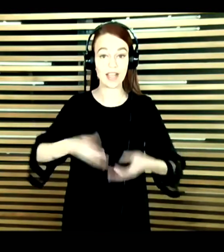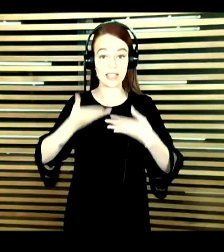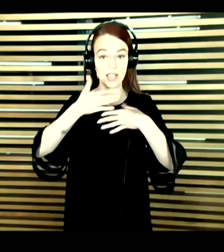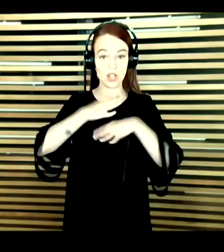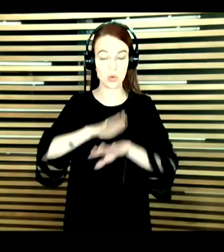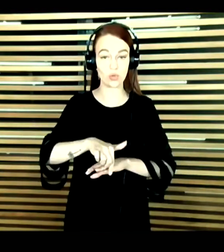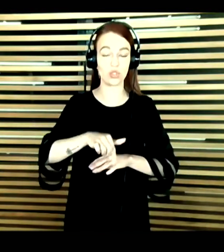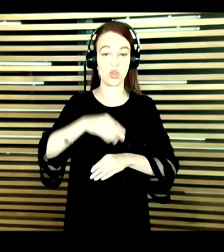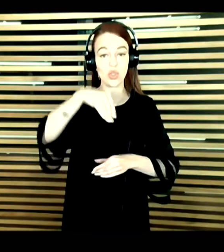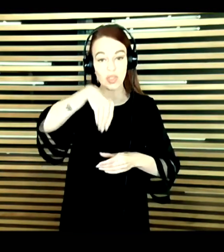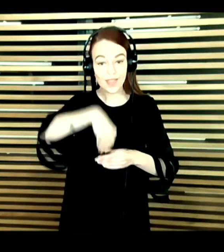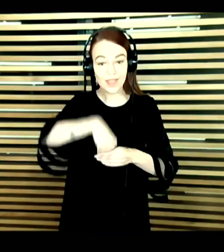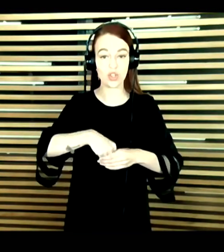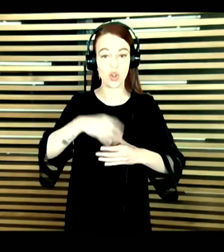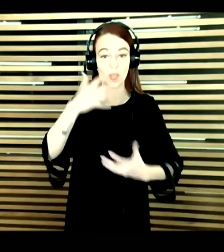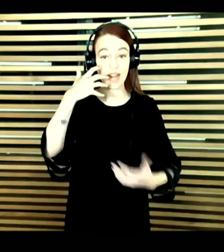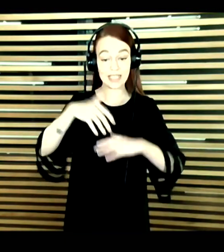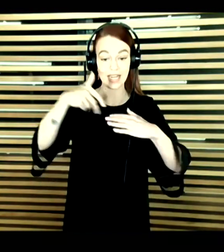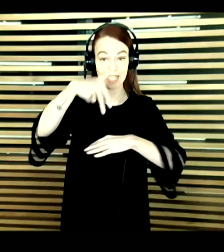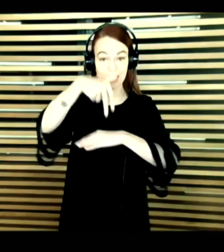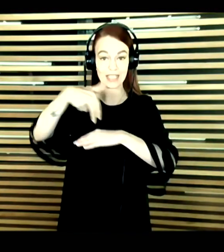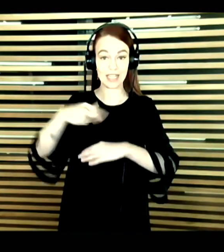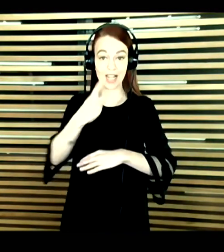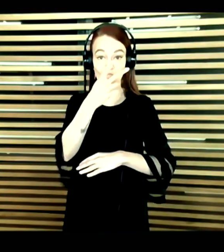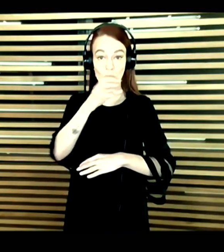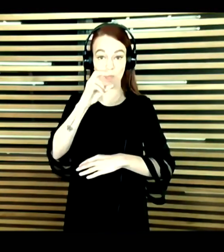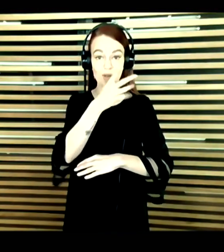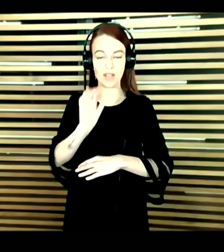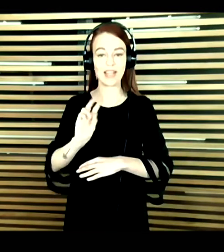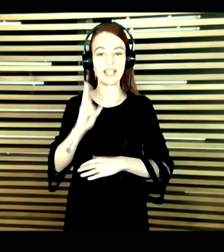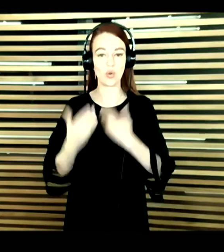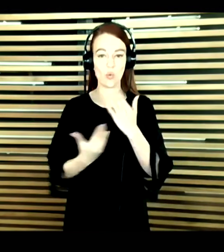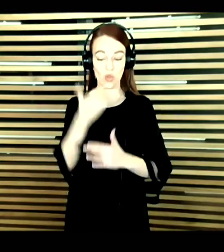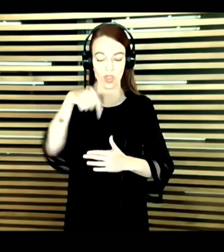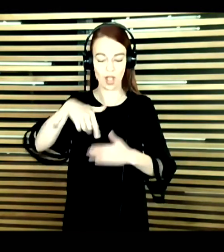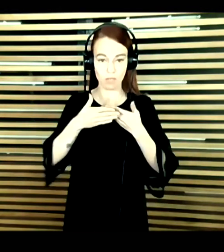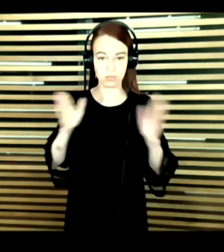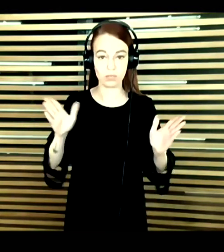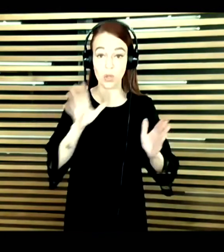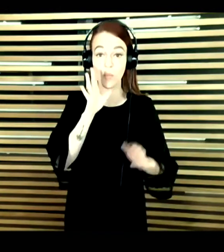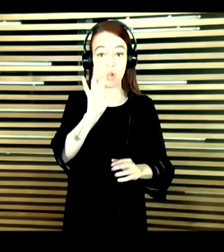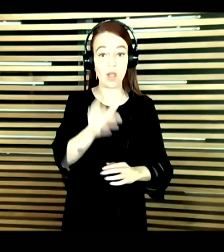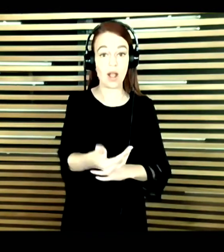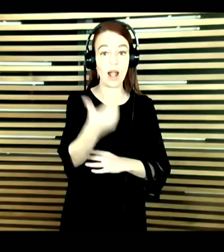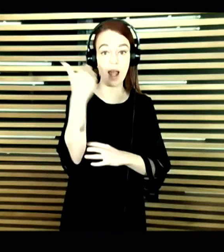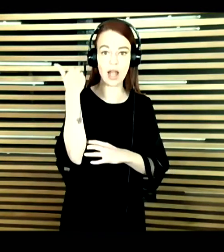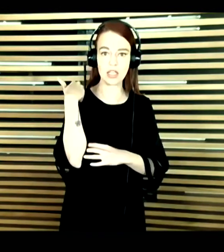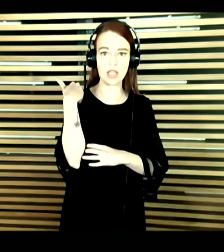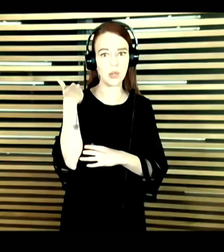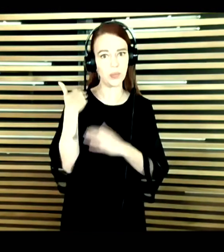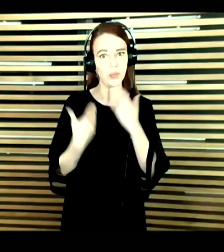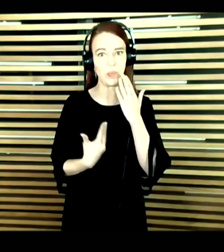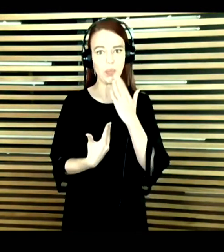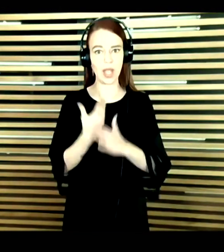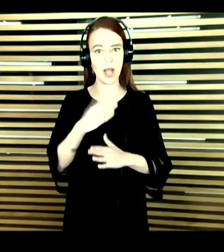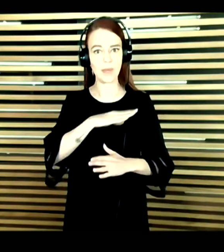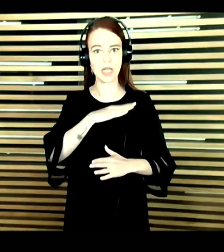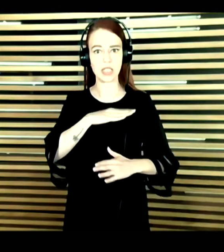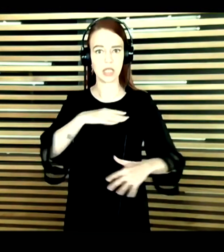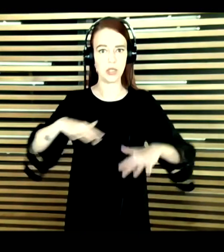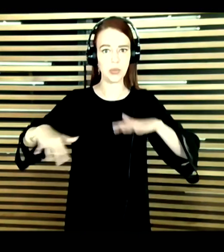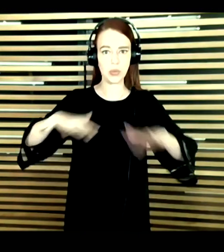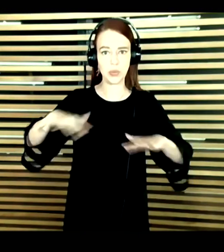artes escénicas de 2020. Después de un día de ayer que fue intenso de